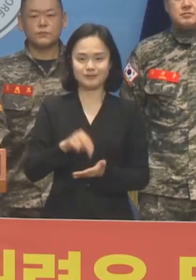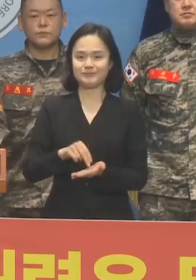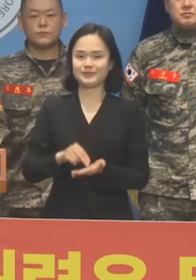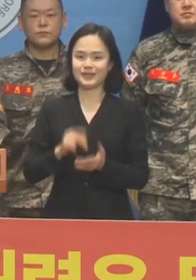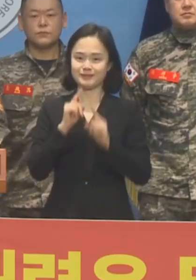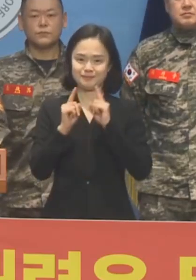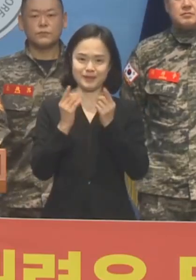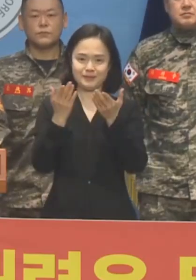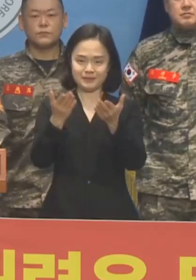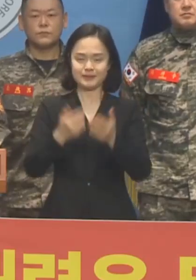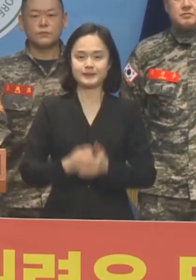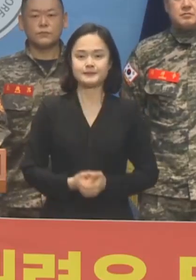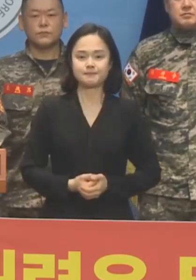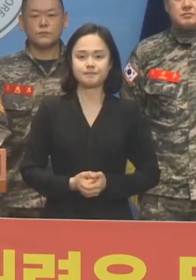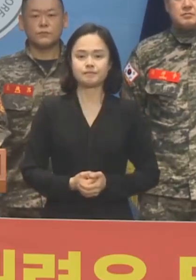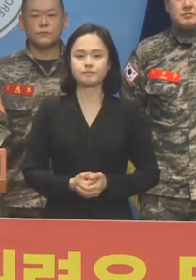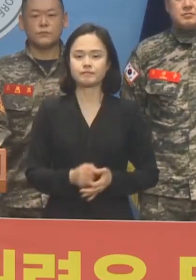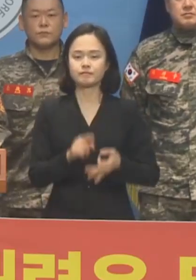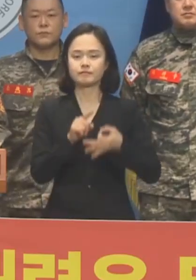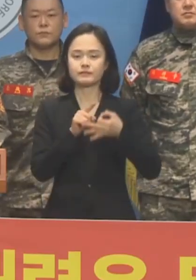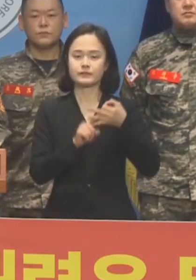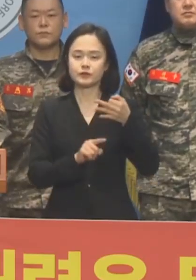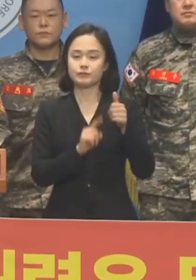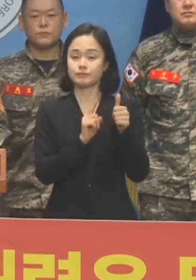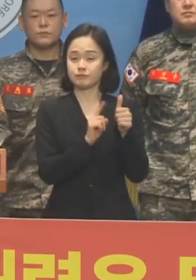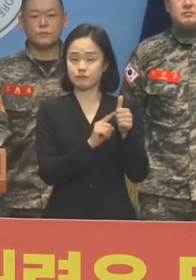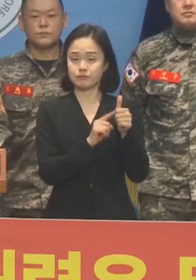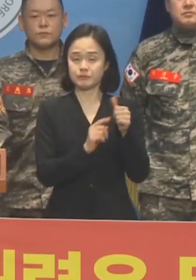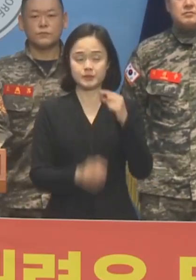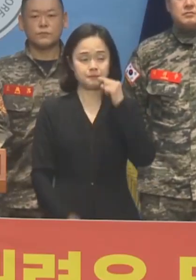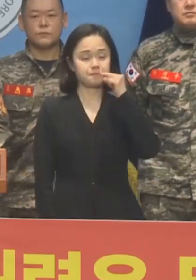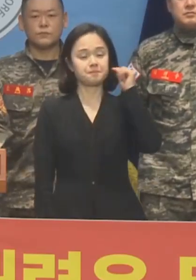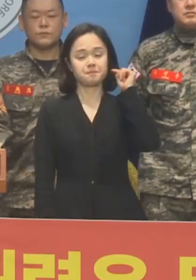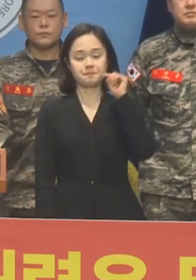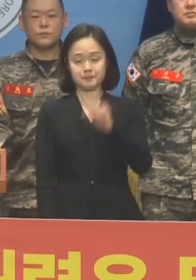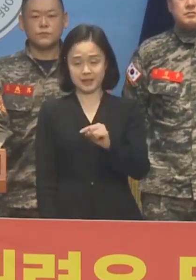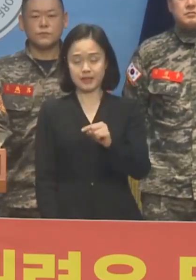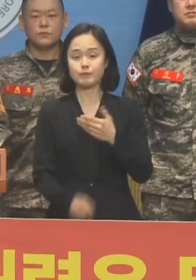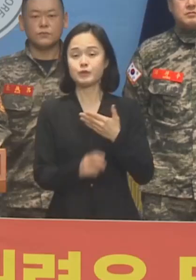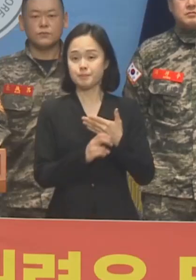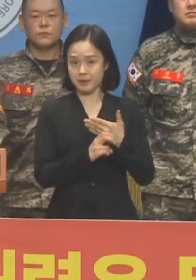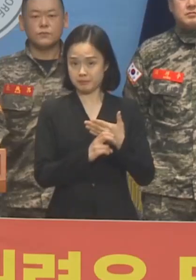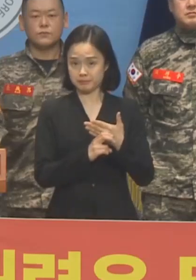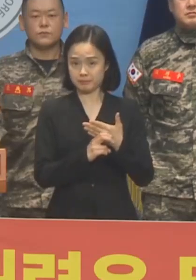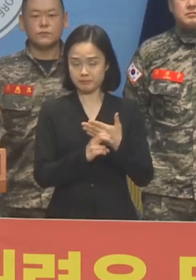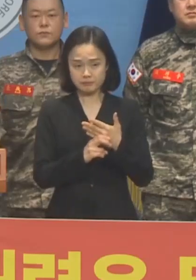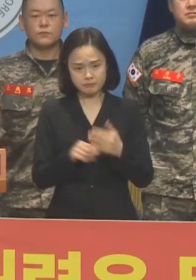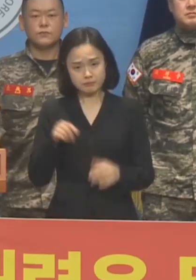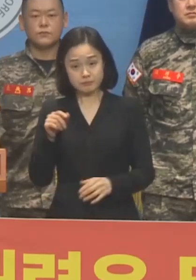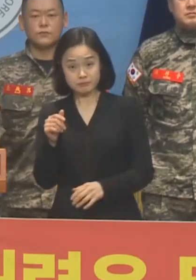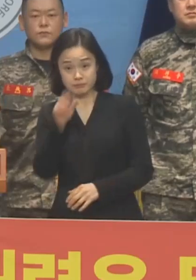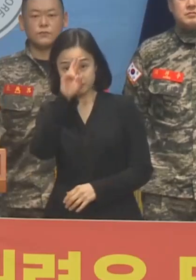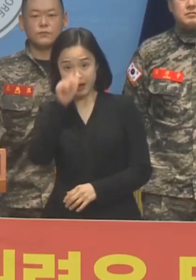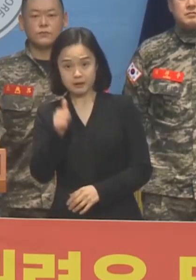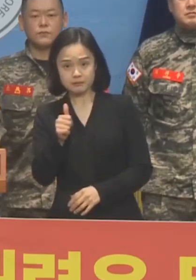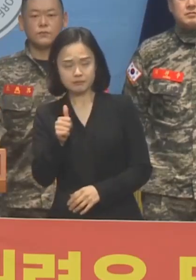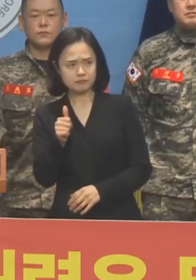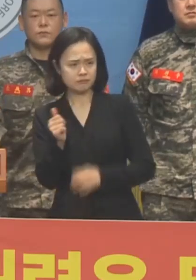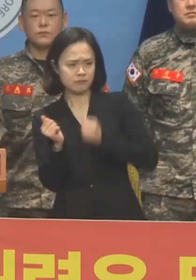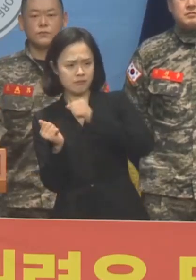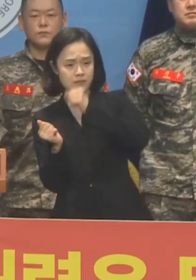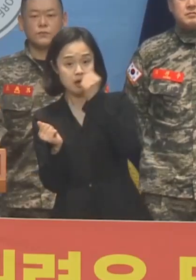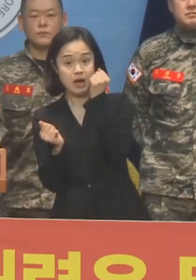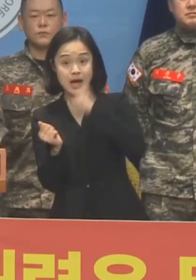윤석열의 경로로 시작한 박정훈 대령 항명 재판은 1년의 시간이 흘러 1월